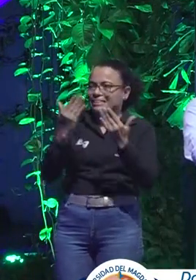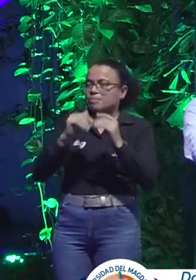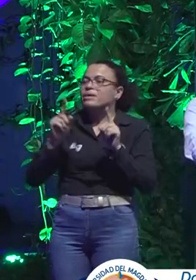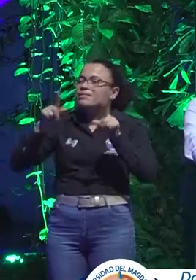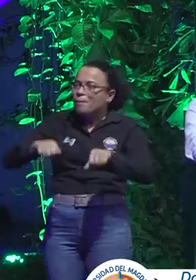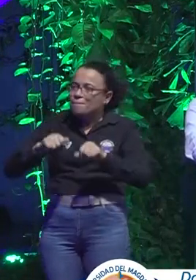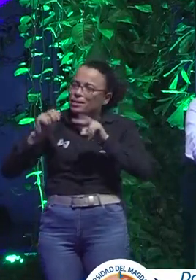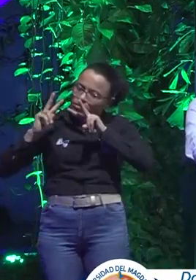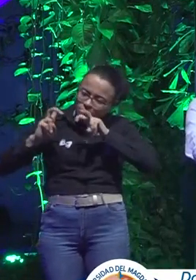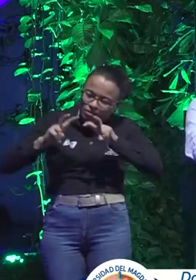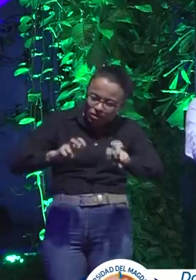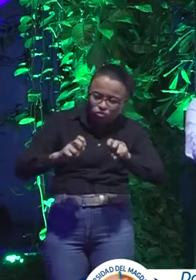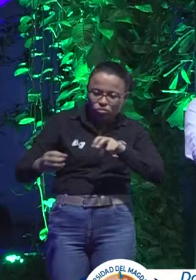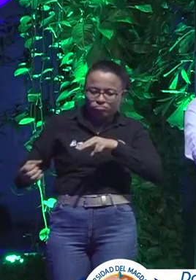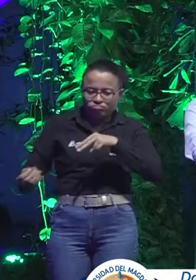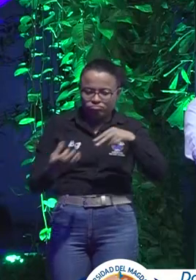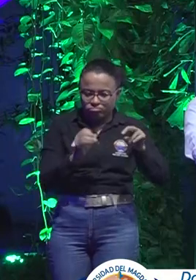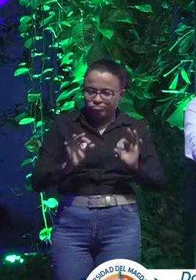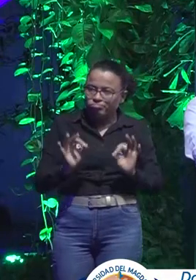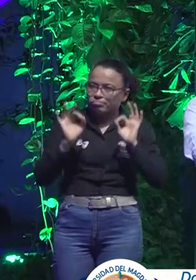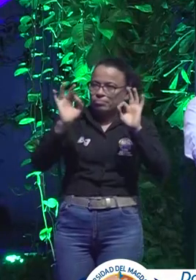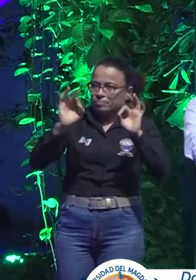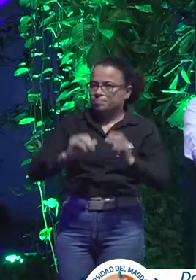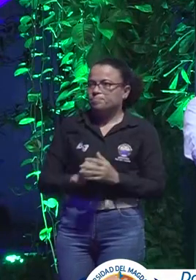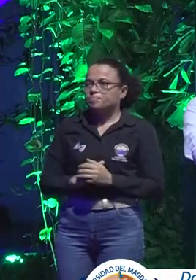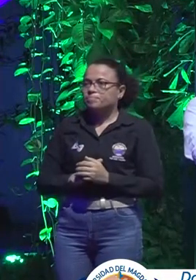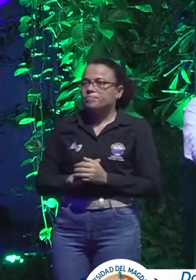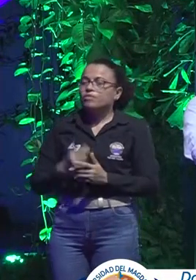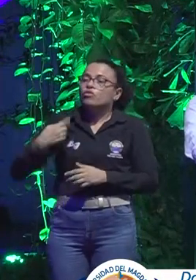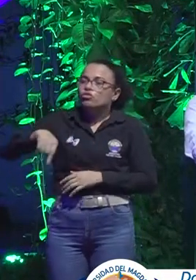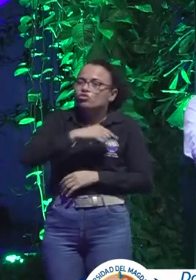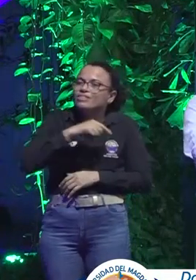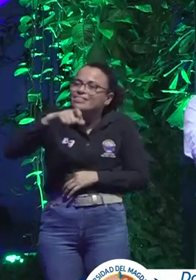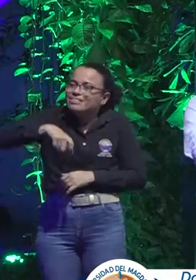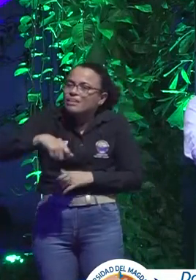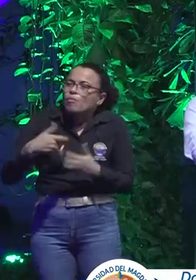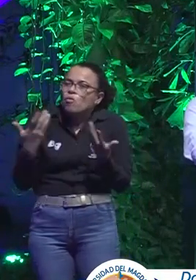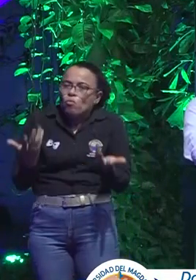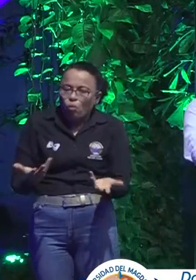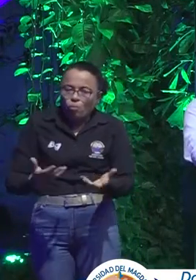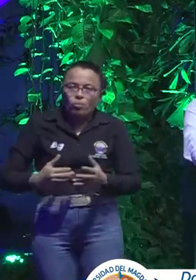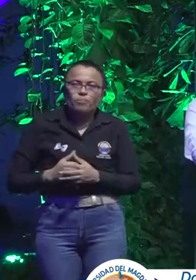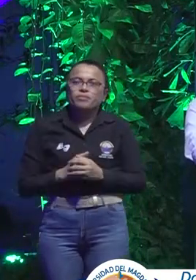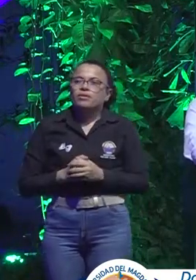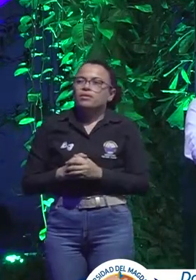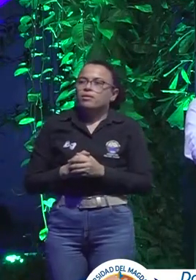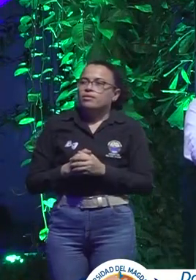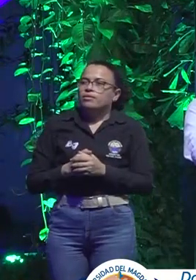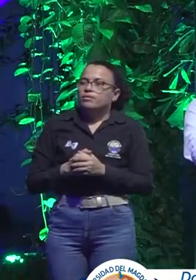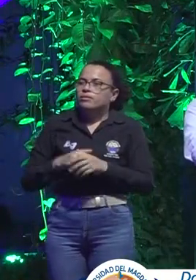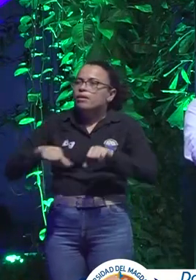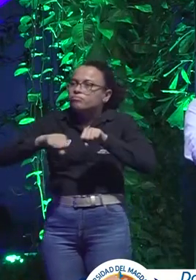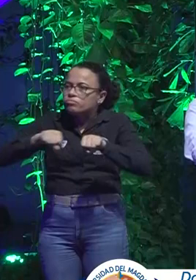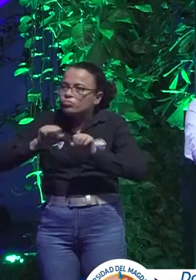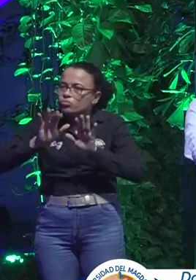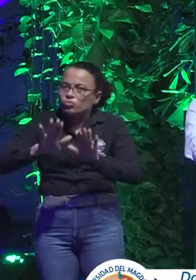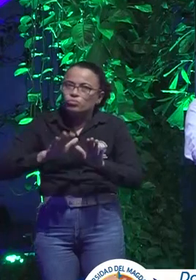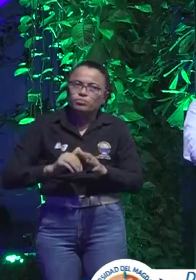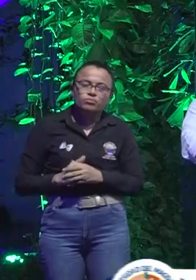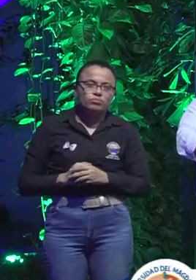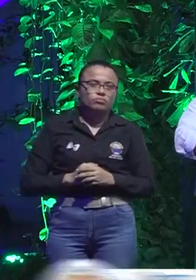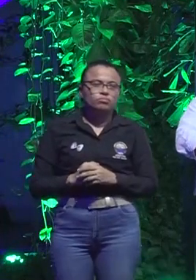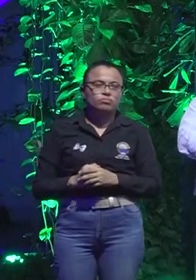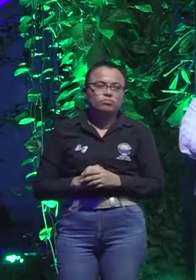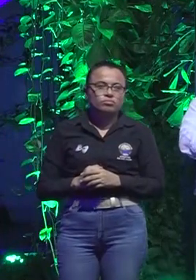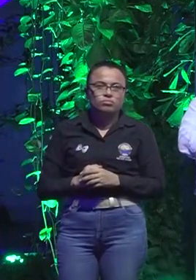investigación socialmente pertinente. Pero dice, necesitamos mayor movilización de los stakeholders